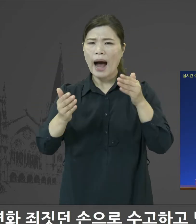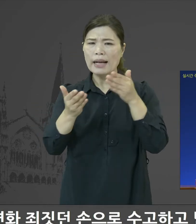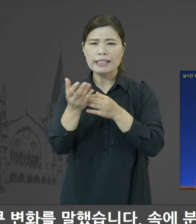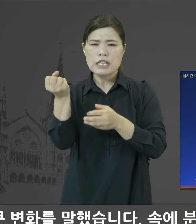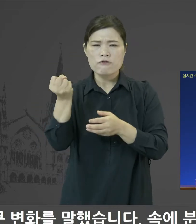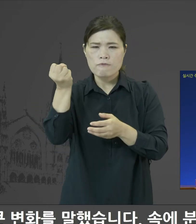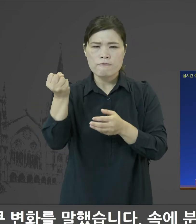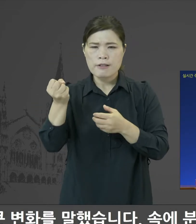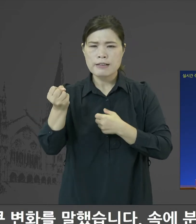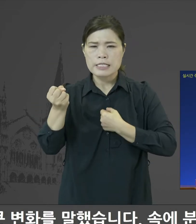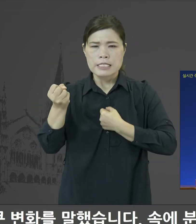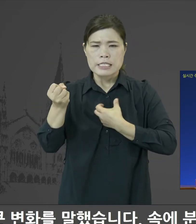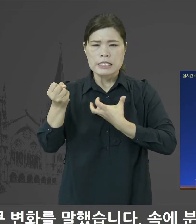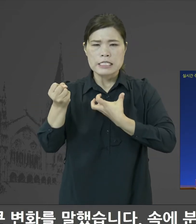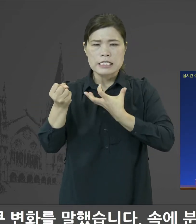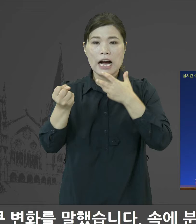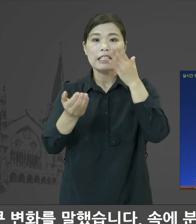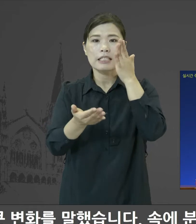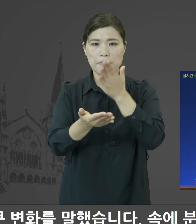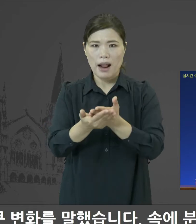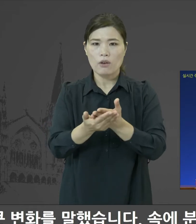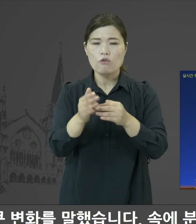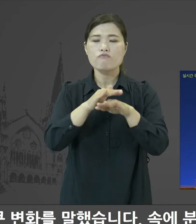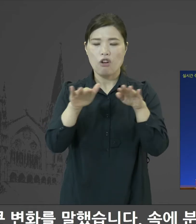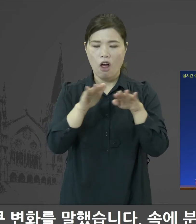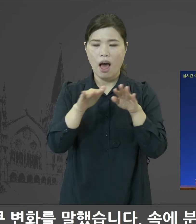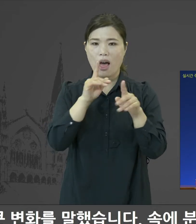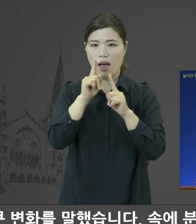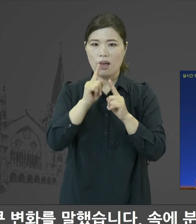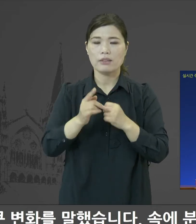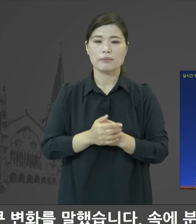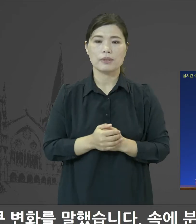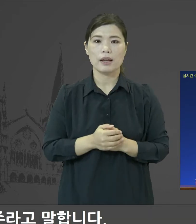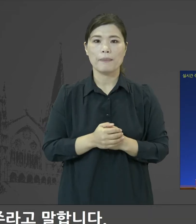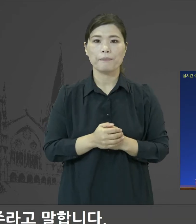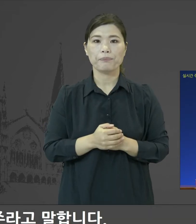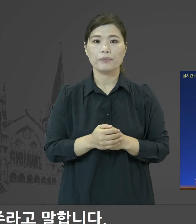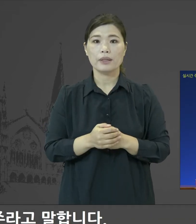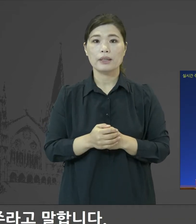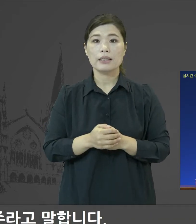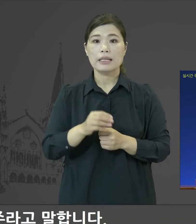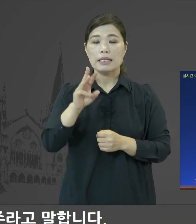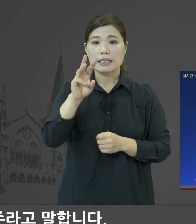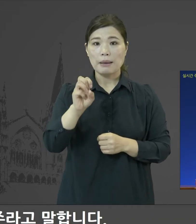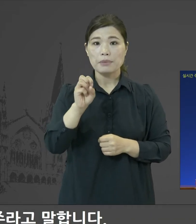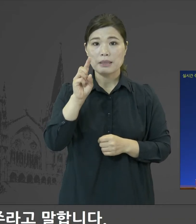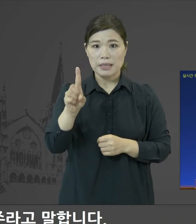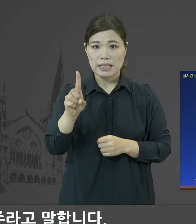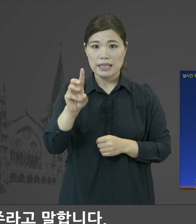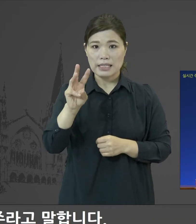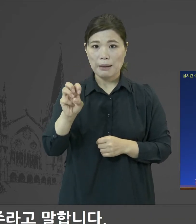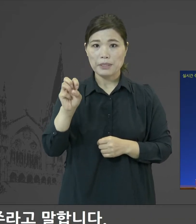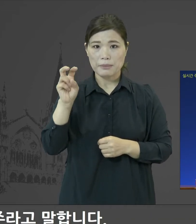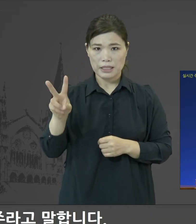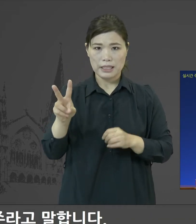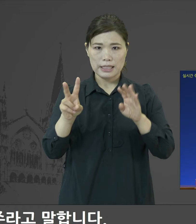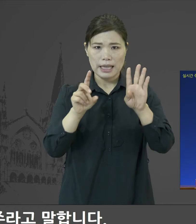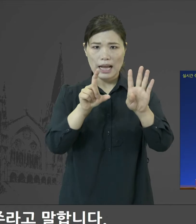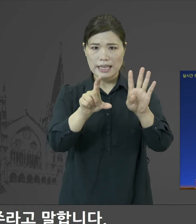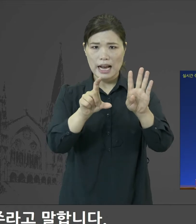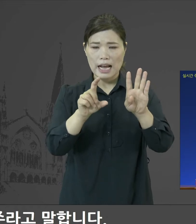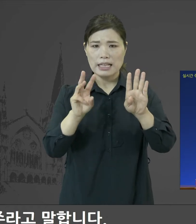겁니다. 자, 31절과 32절은 붙어 있습니다. 31절에 뭐라고